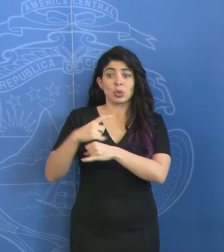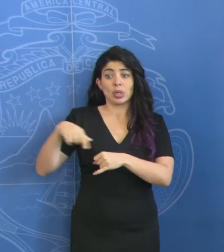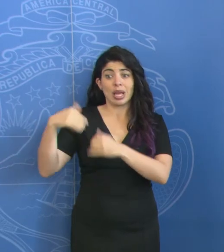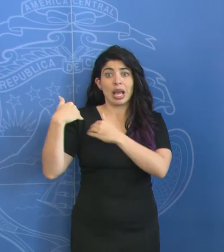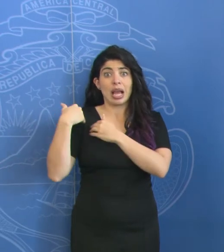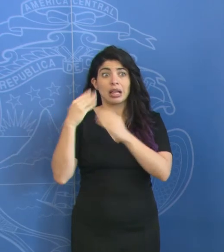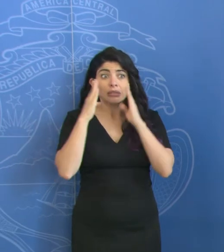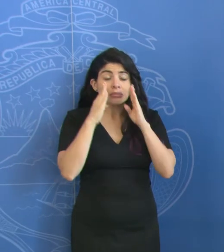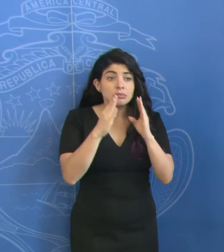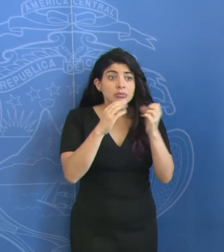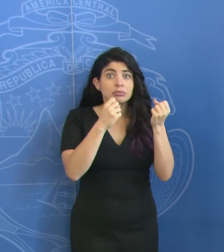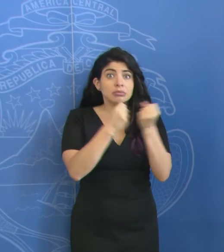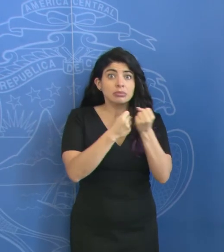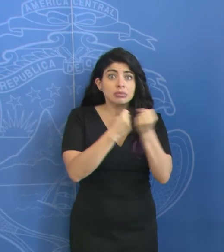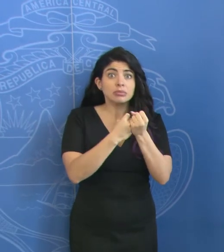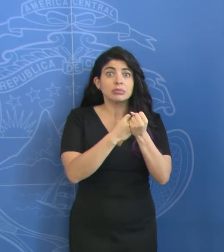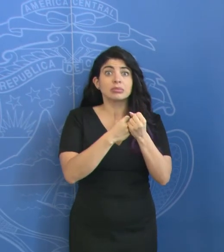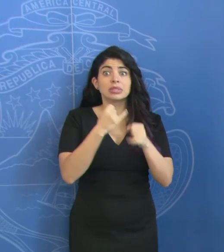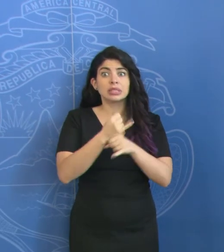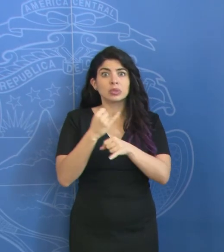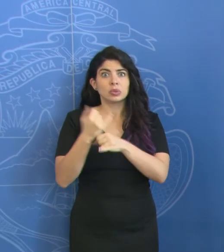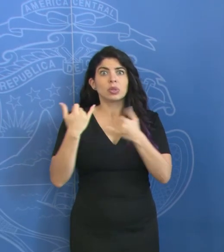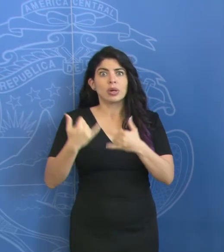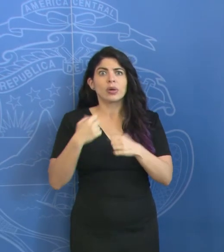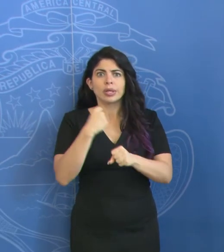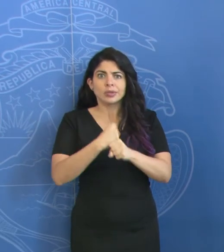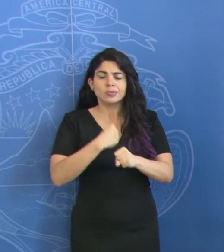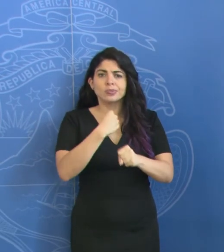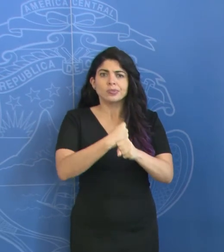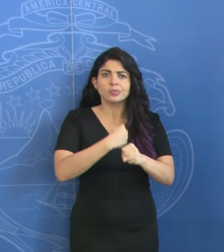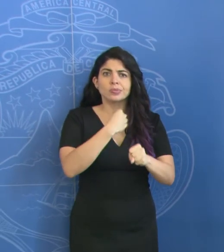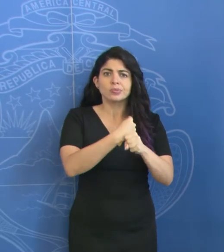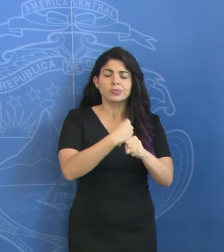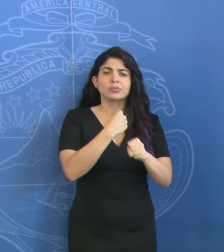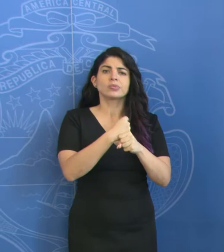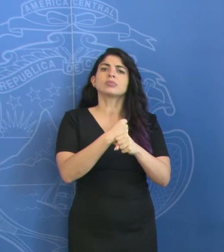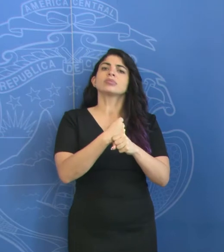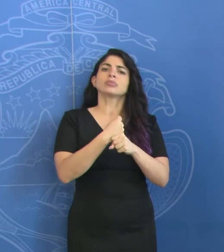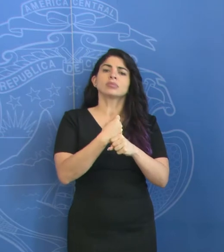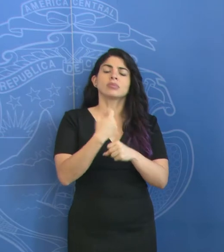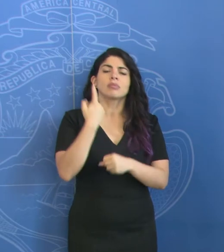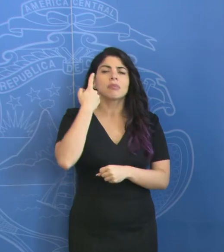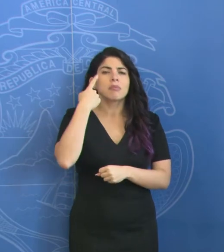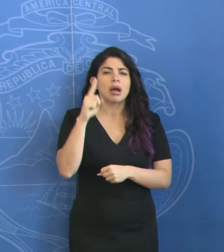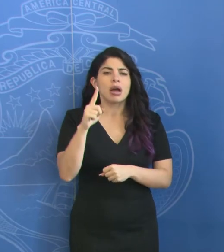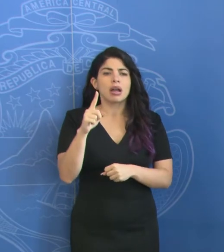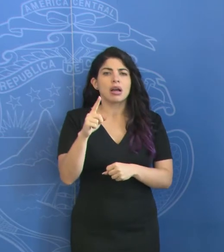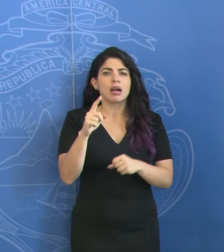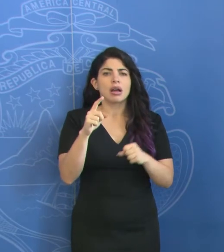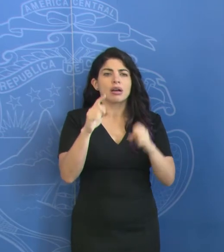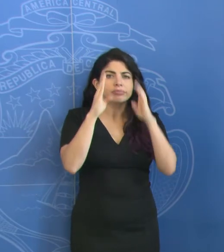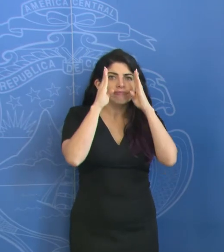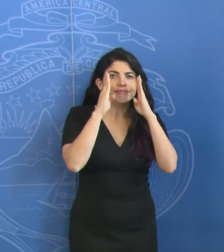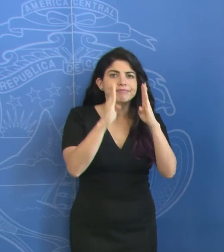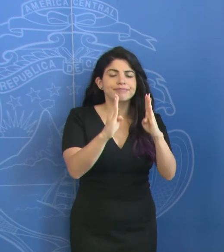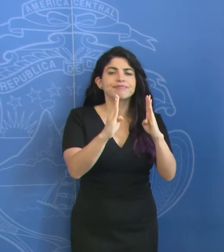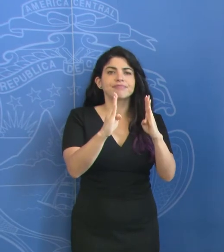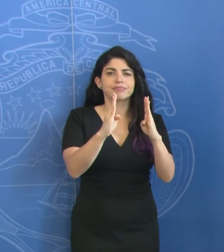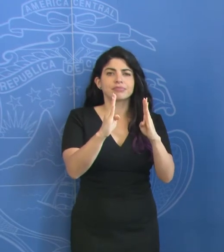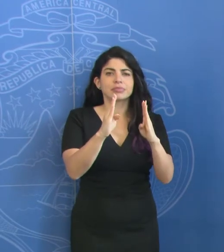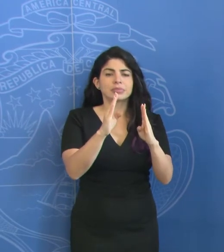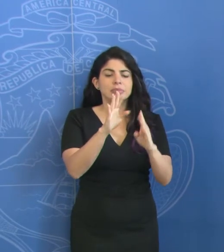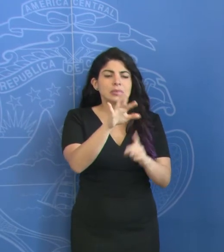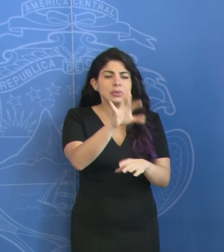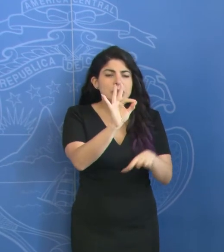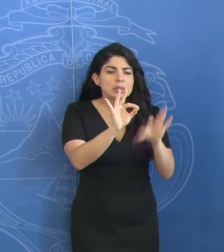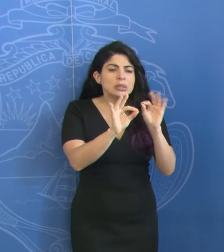respuesta y de ayuda humanitaria están realizando ya la labor que corresponde a efectos de poder atender la